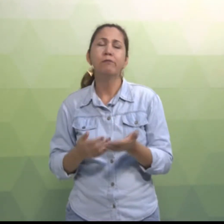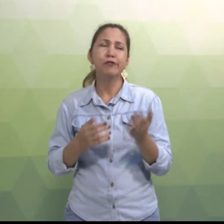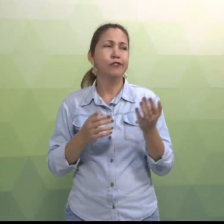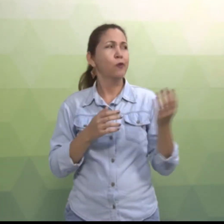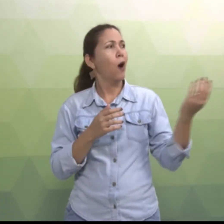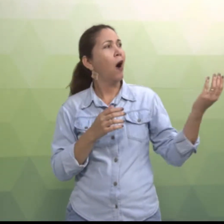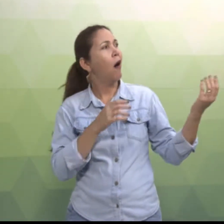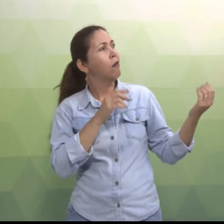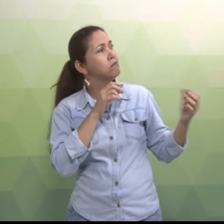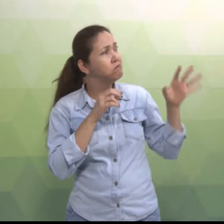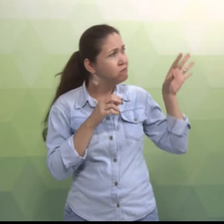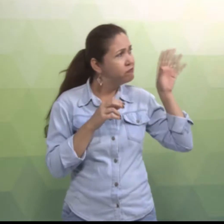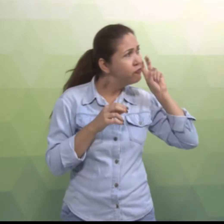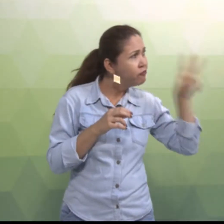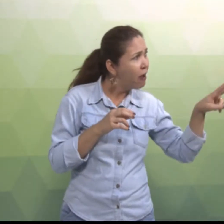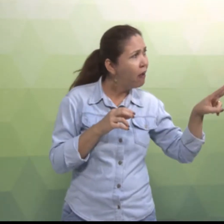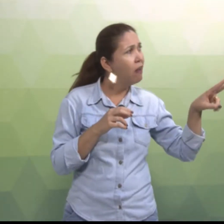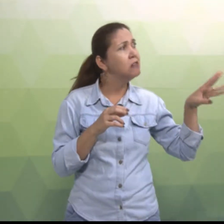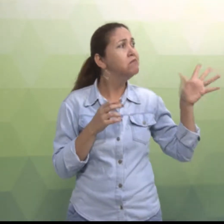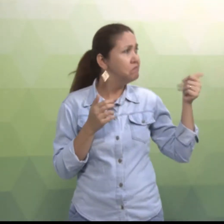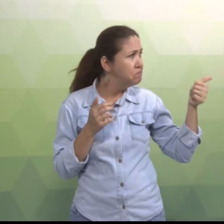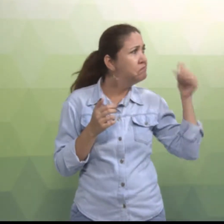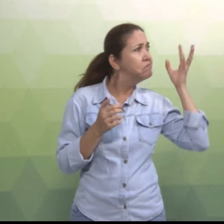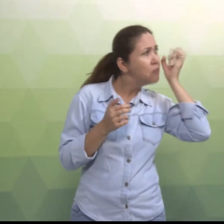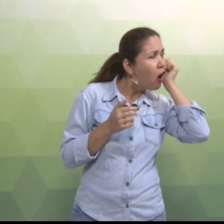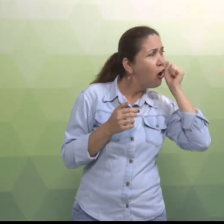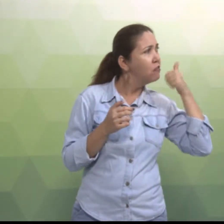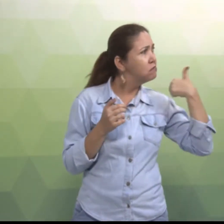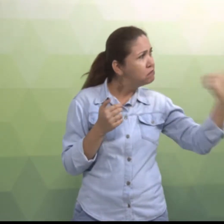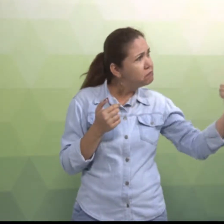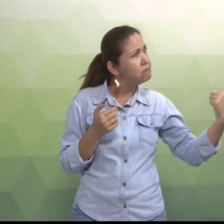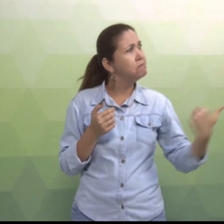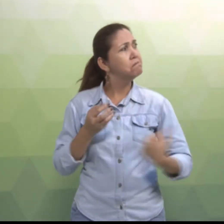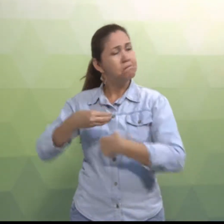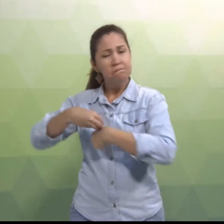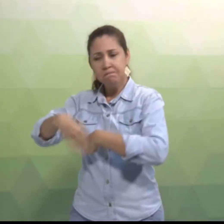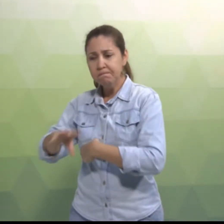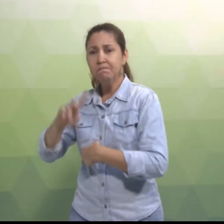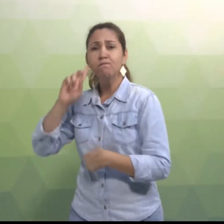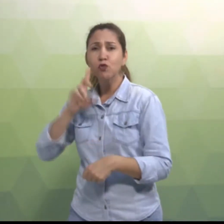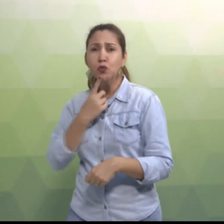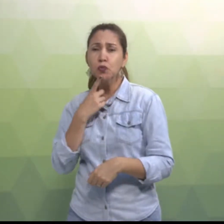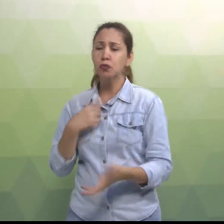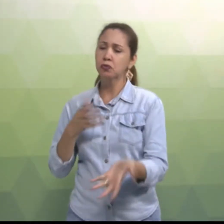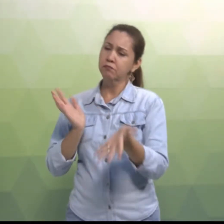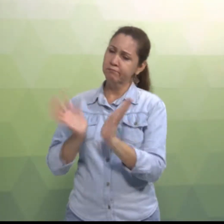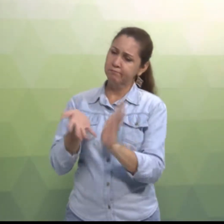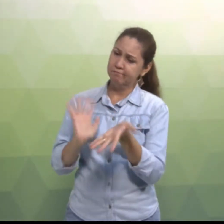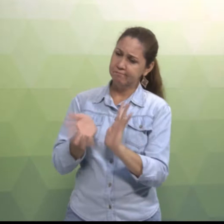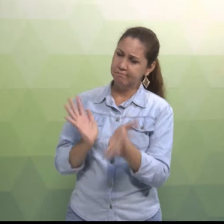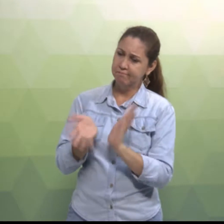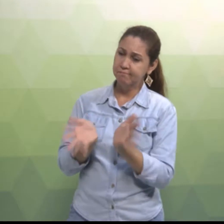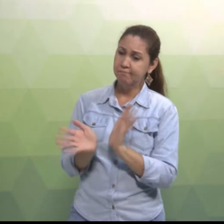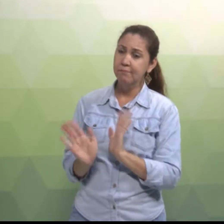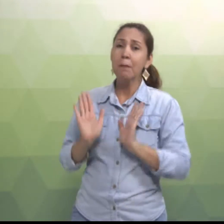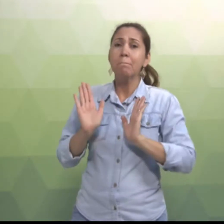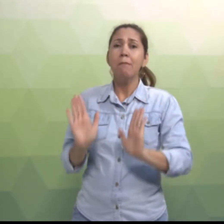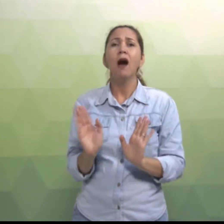oral. O intérprete faz a tradução. Ele ouve a aula e faz a tradução para o surdo em língua de sinais.